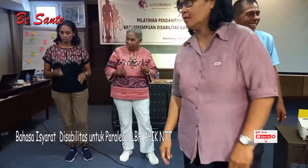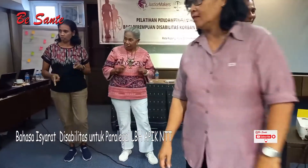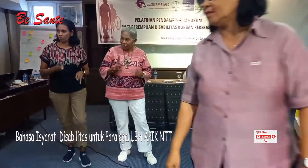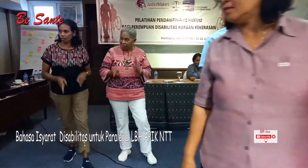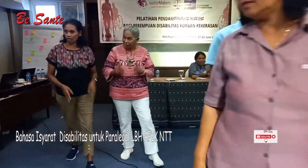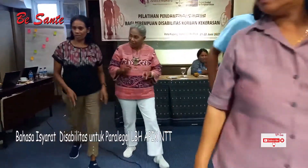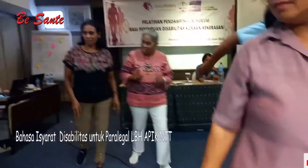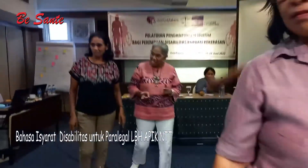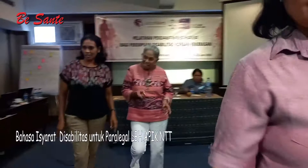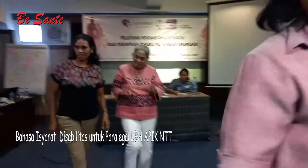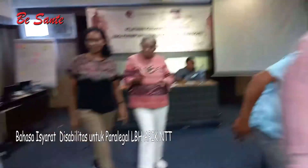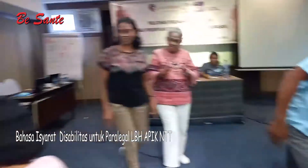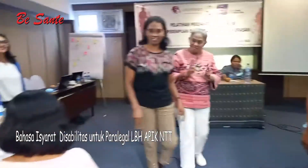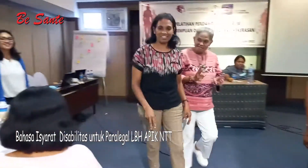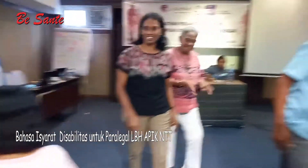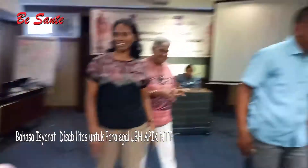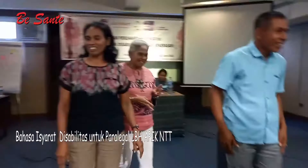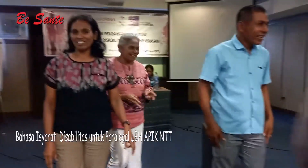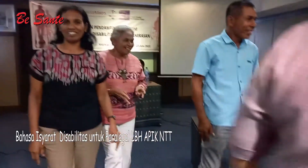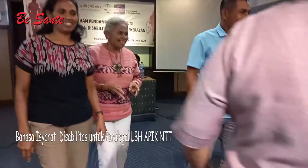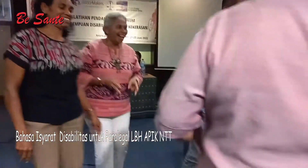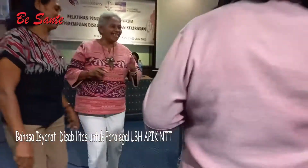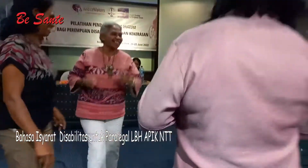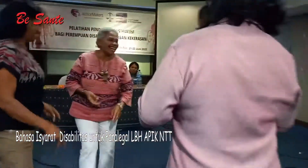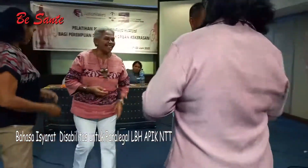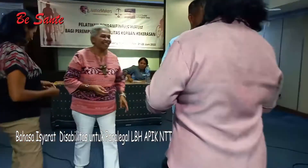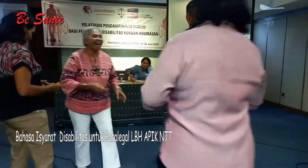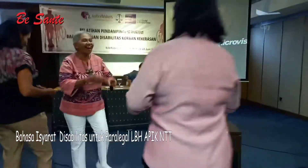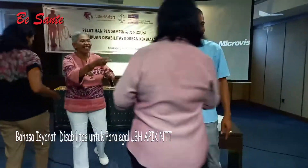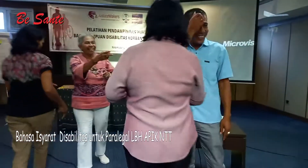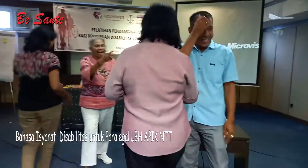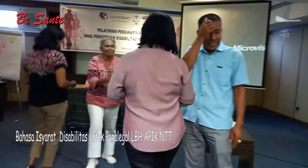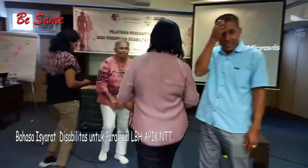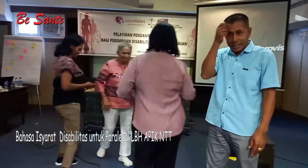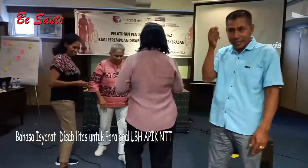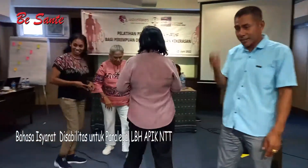kantor. Ulanglah satu kali. Ulang satu kali.